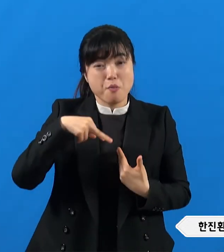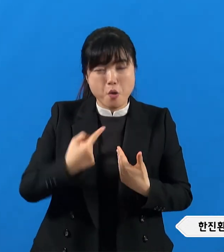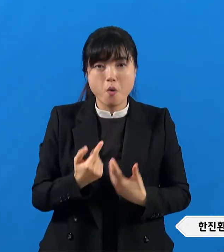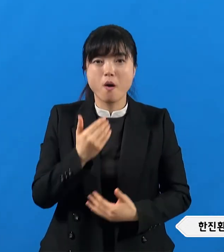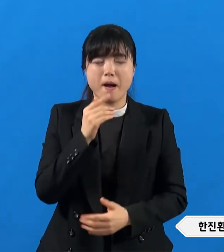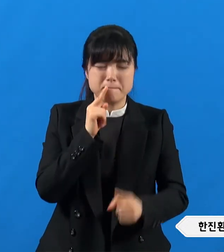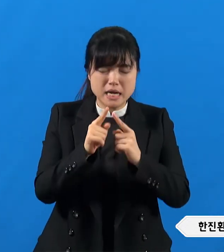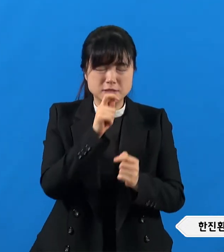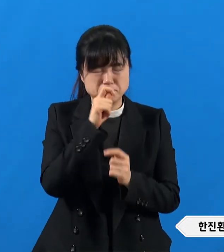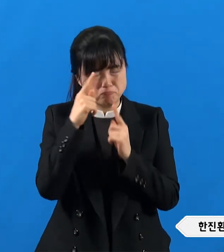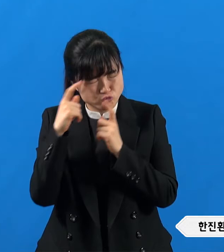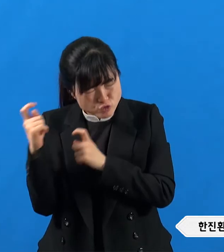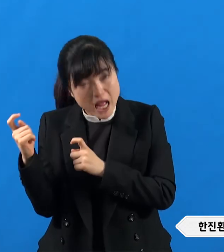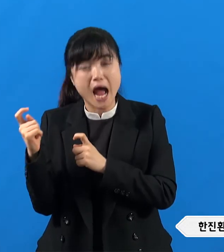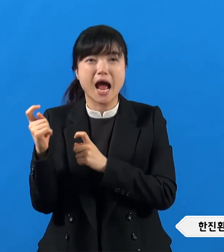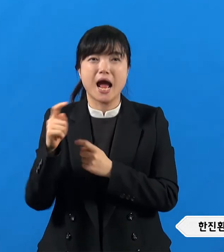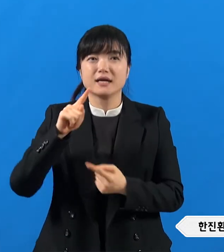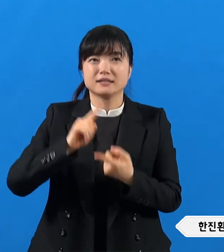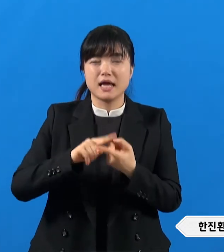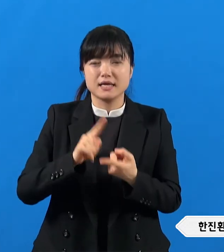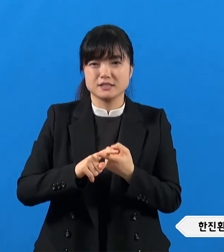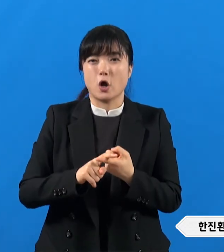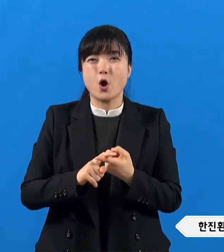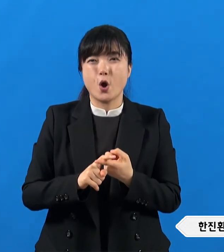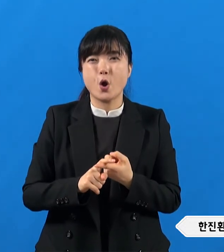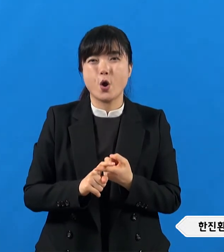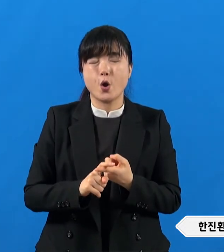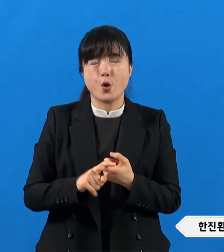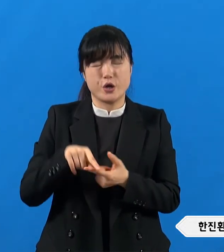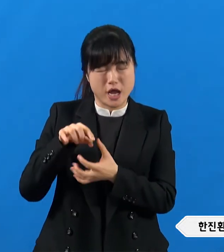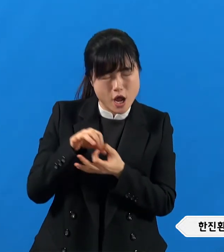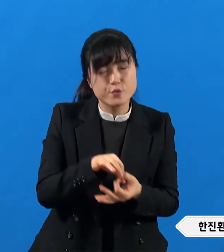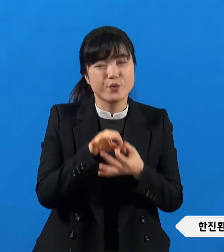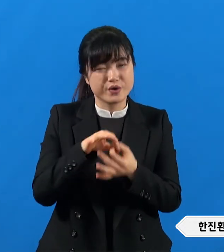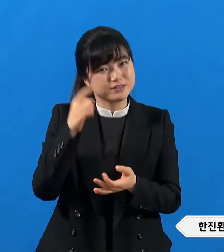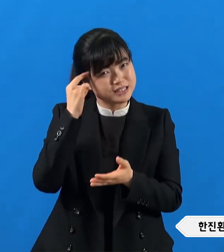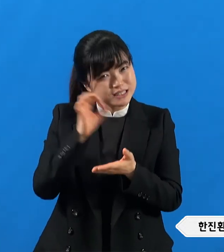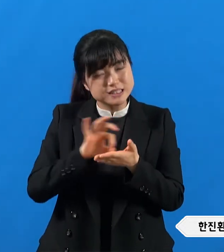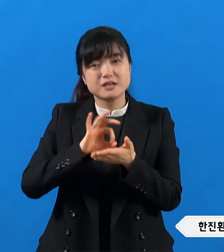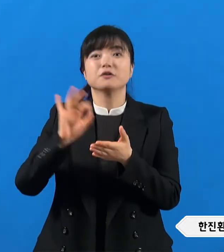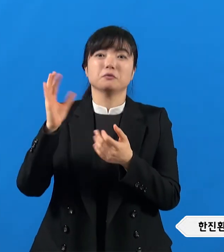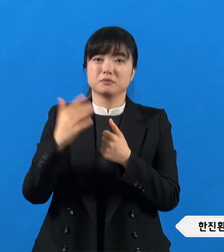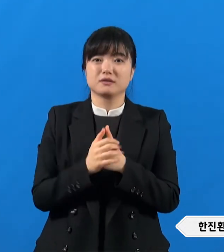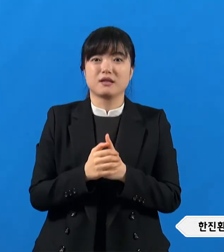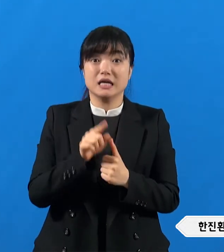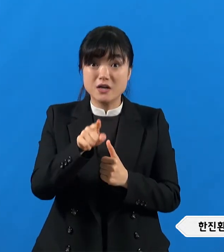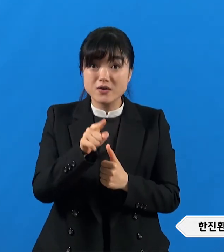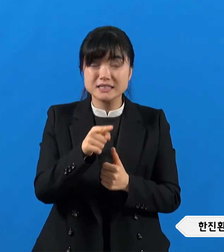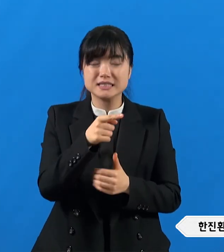말씀 묵상하는 그것을 위해서 시간을 떼어서 바쳐야 됩니다. 그게 대가를 지불하는 것입니다.